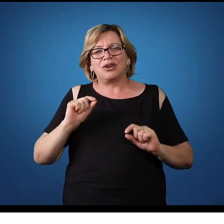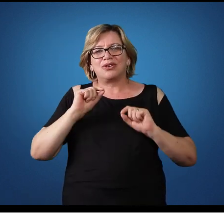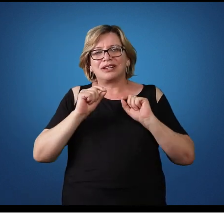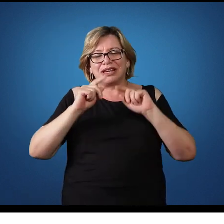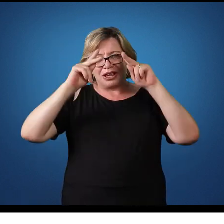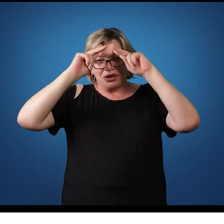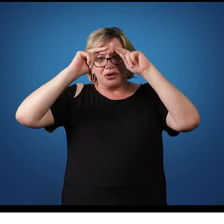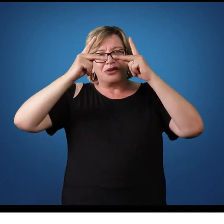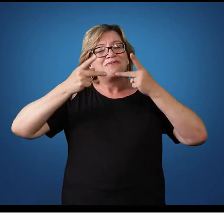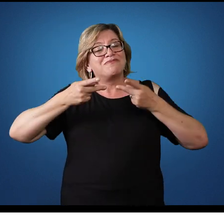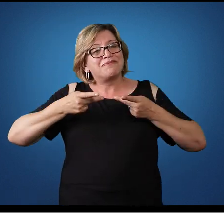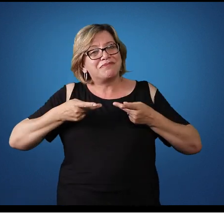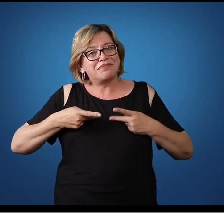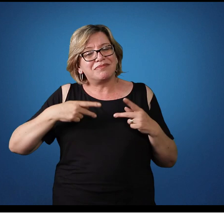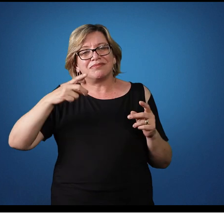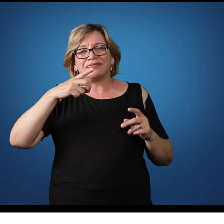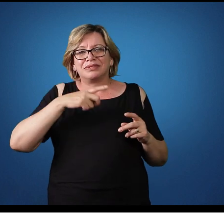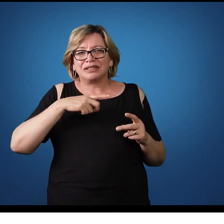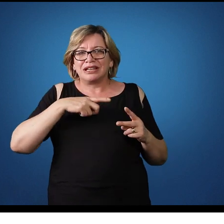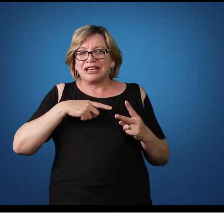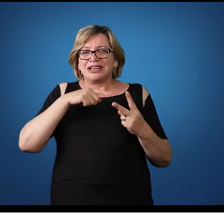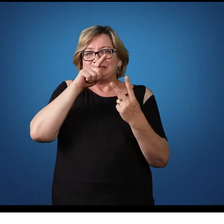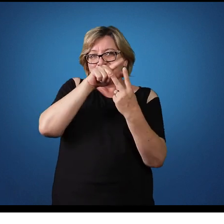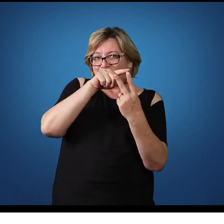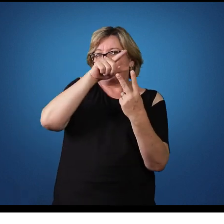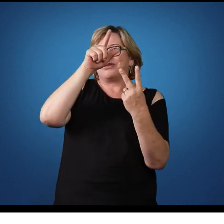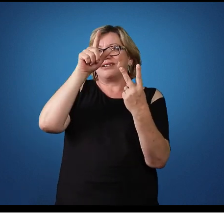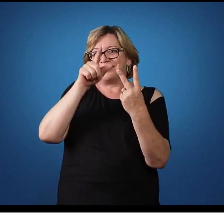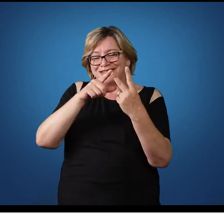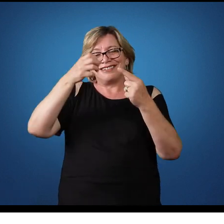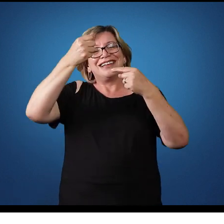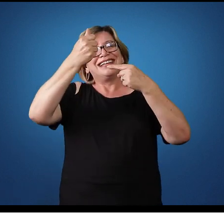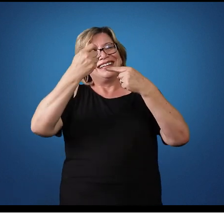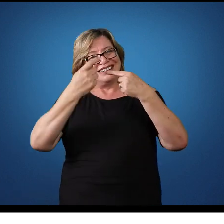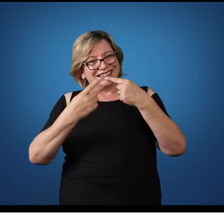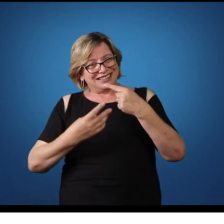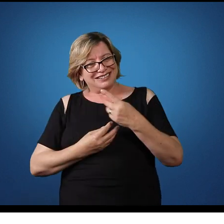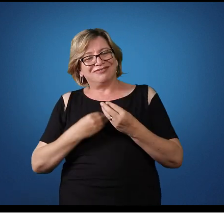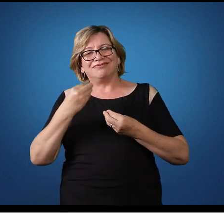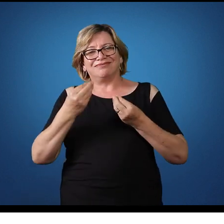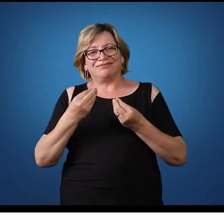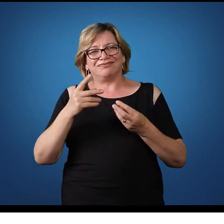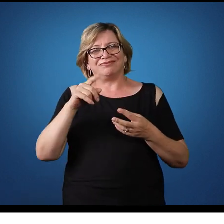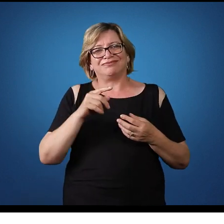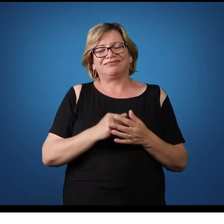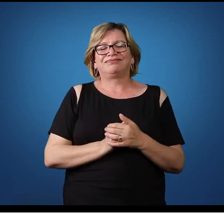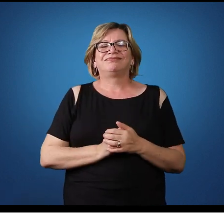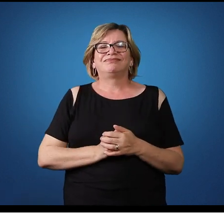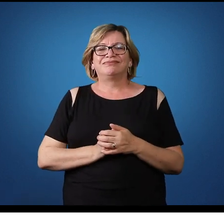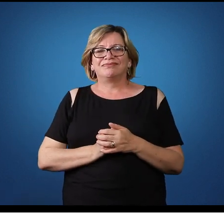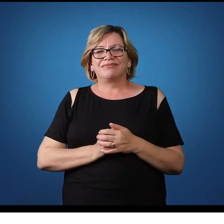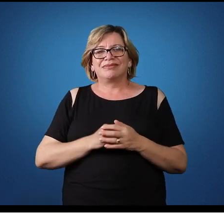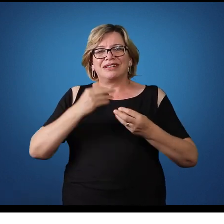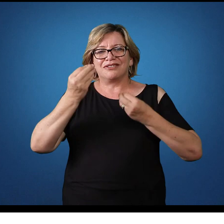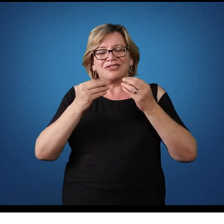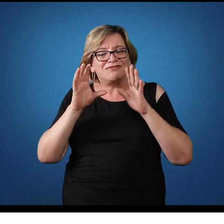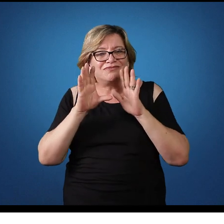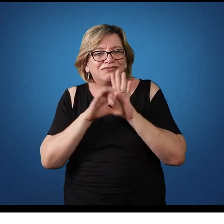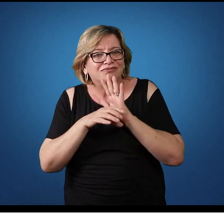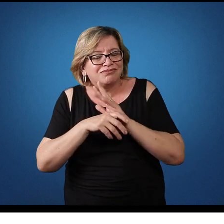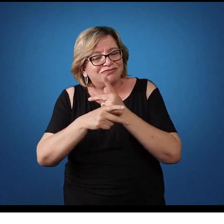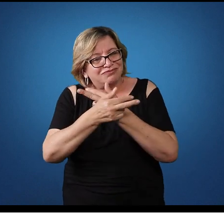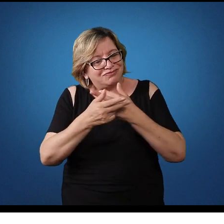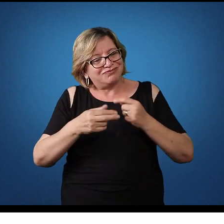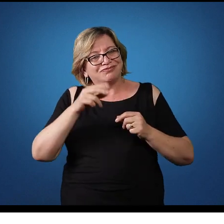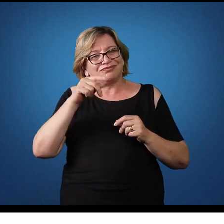homem necessariamente tem, se define por ser animal e racional. Definições funcionam